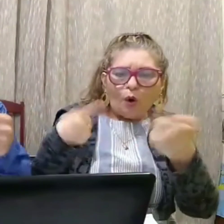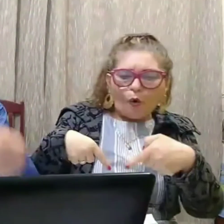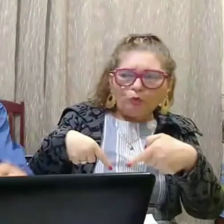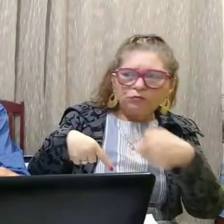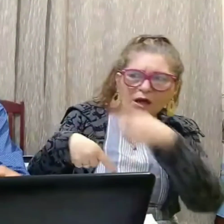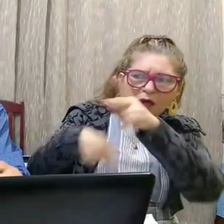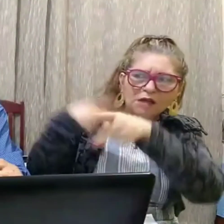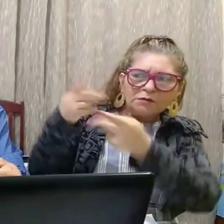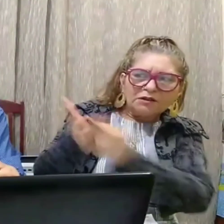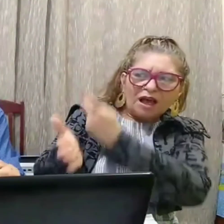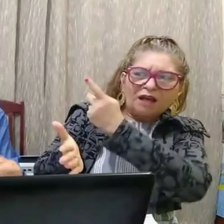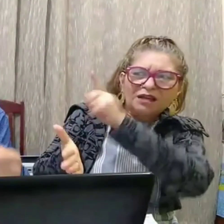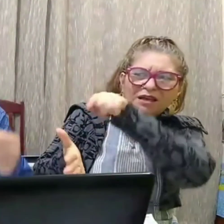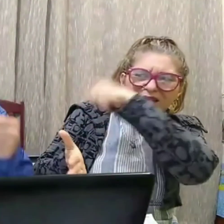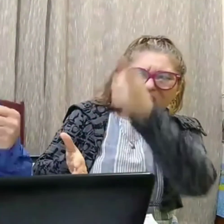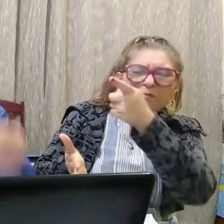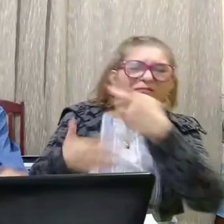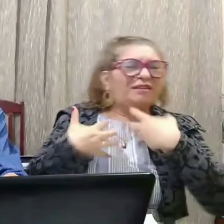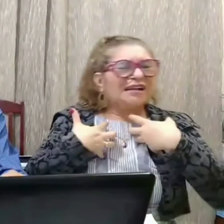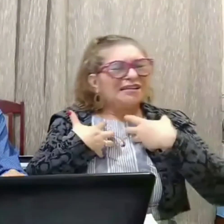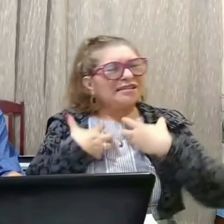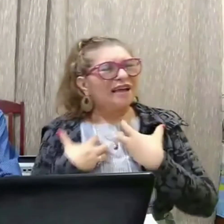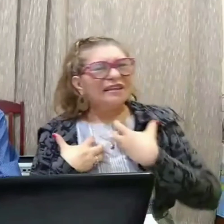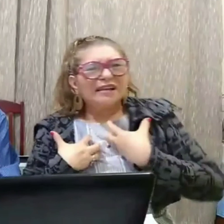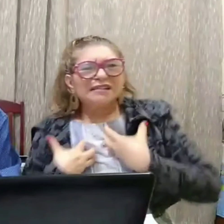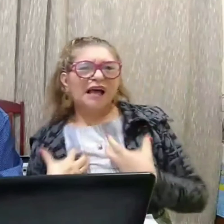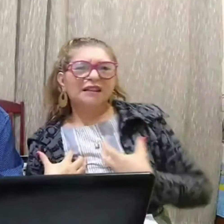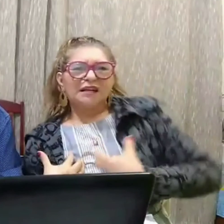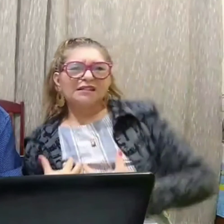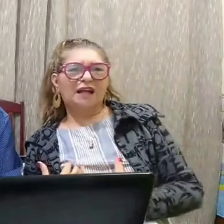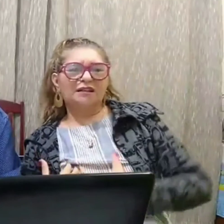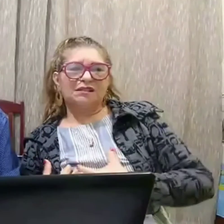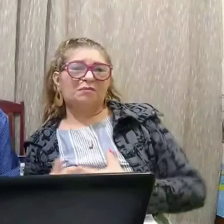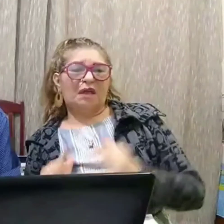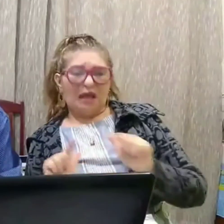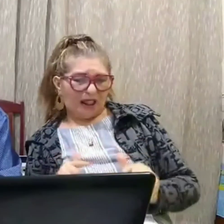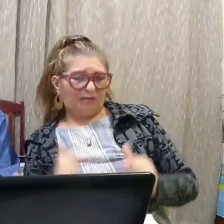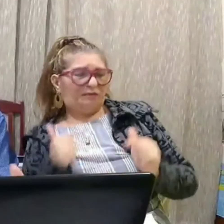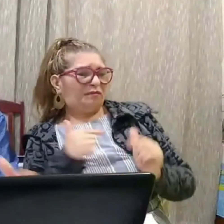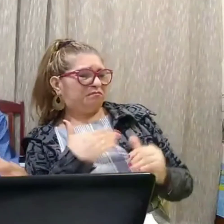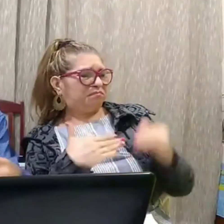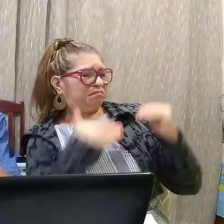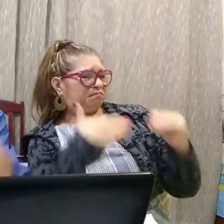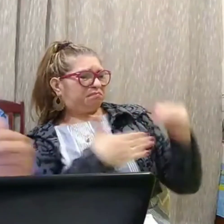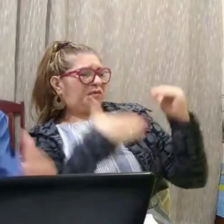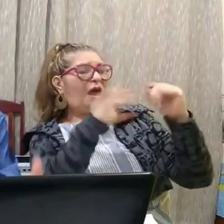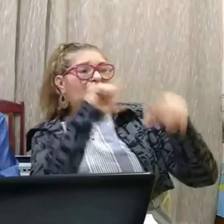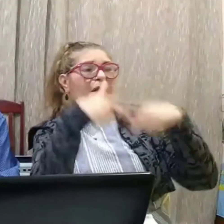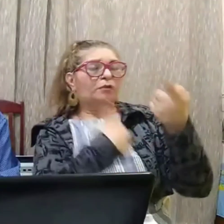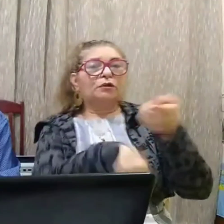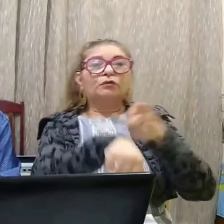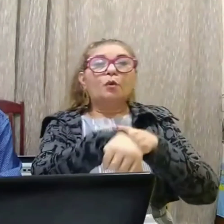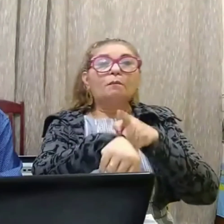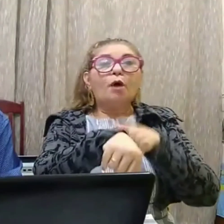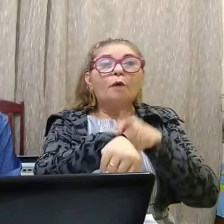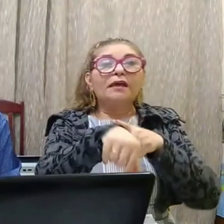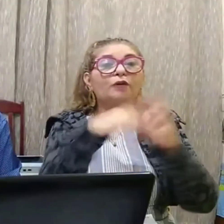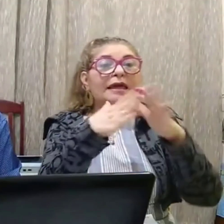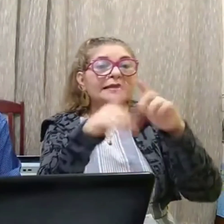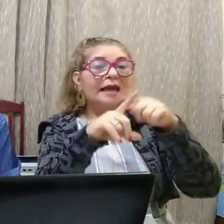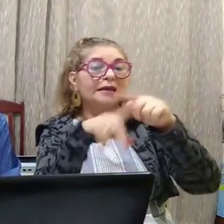ficando cansada, foi ficando desanimada, a luta foi crescendo e chegou o momento que aquela